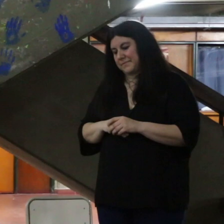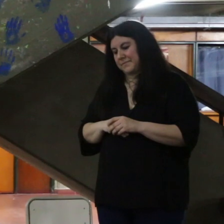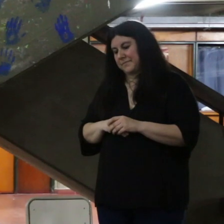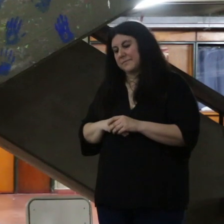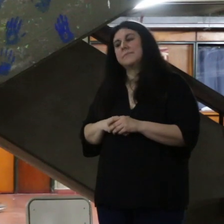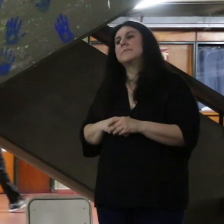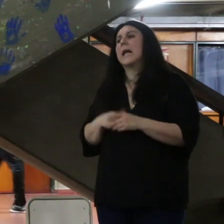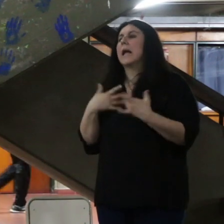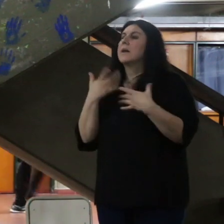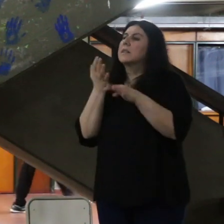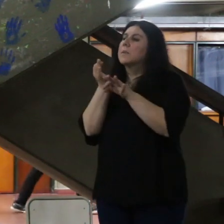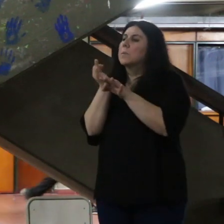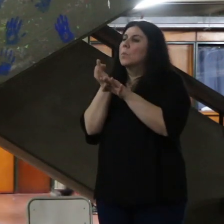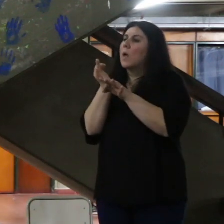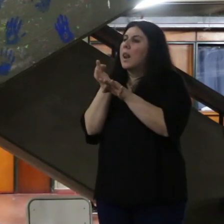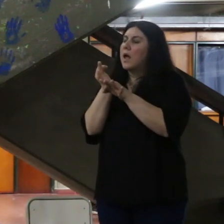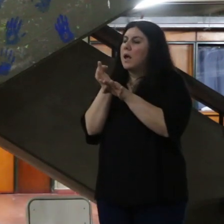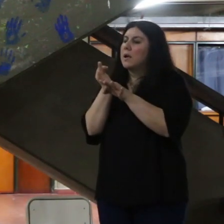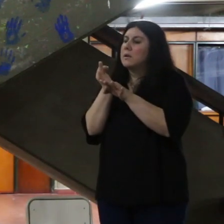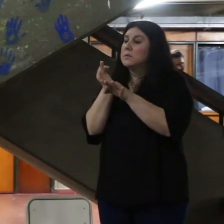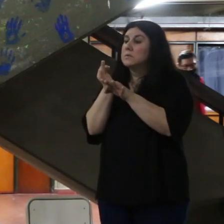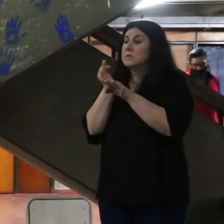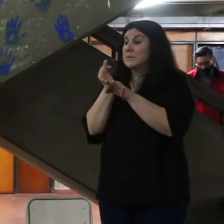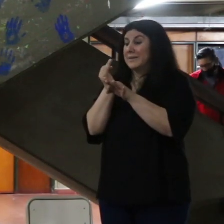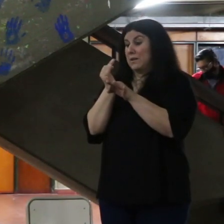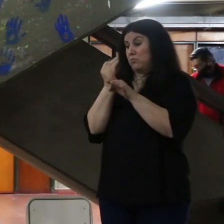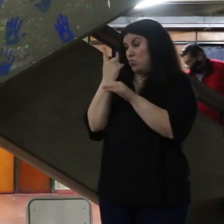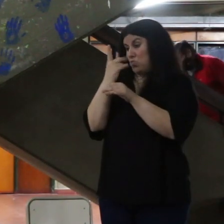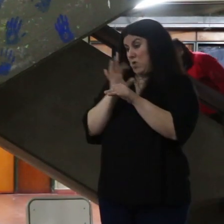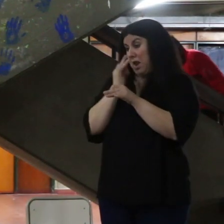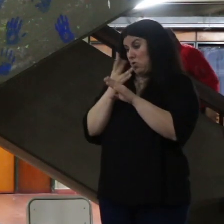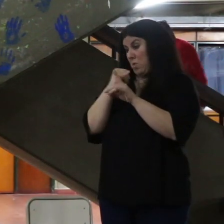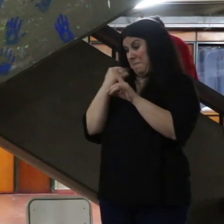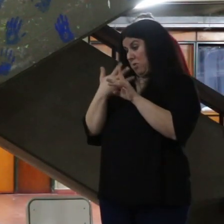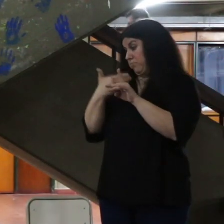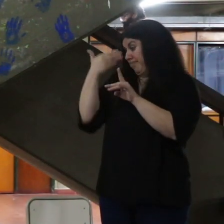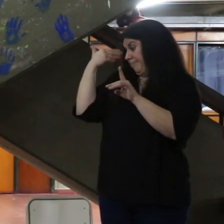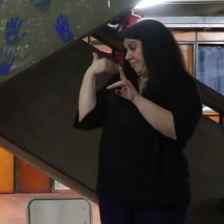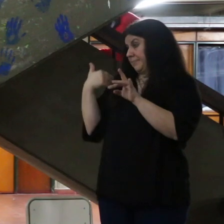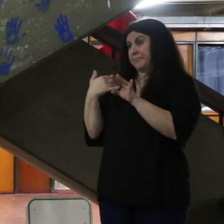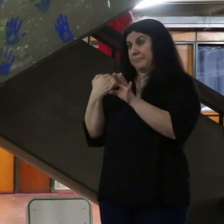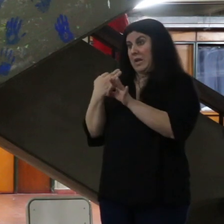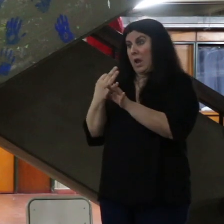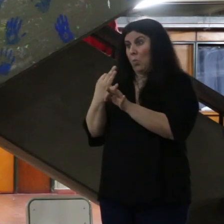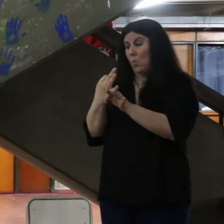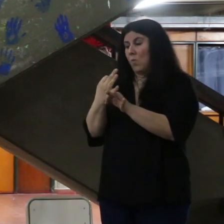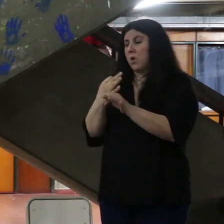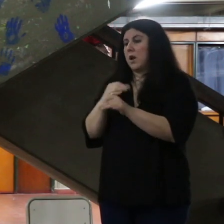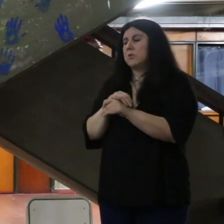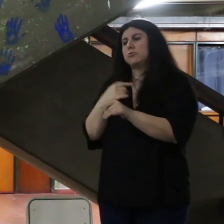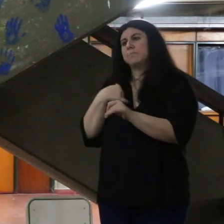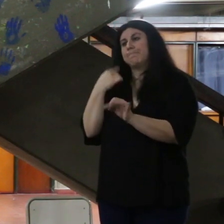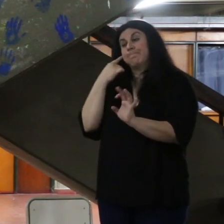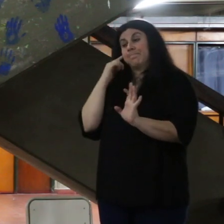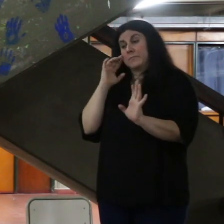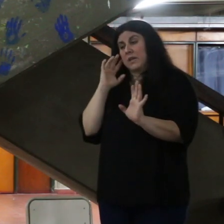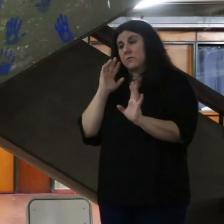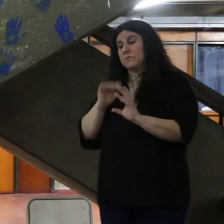La escuela, en este último año y medio, lo que yo creo es que